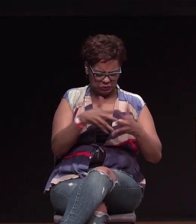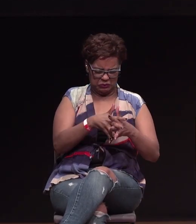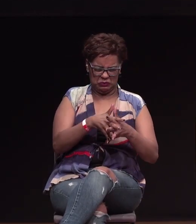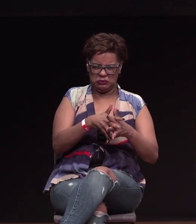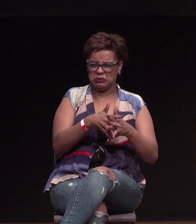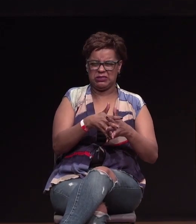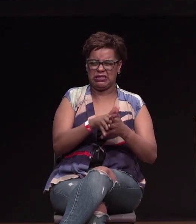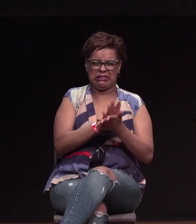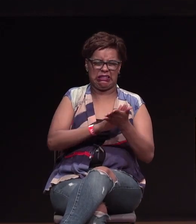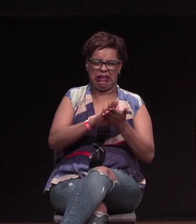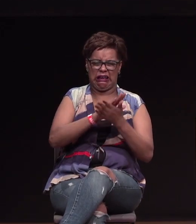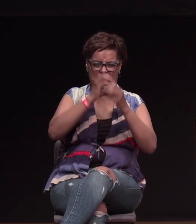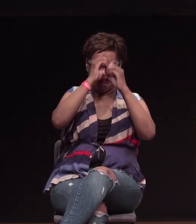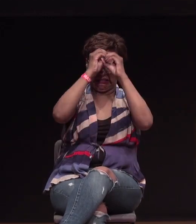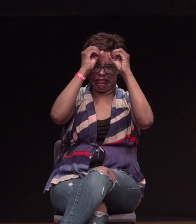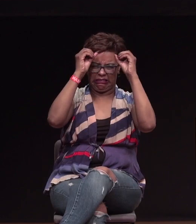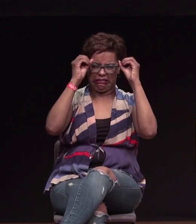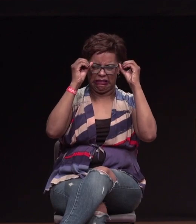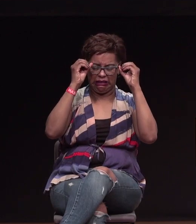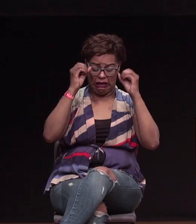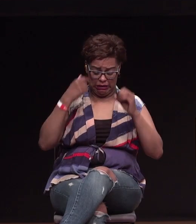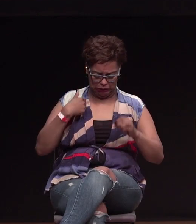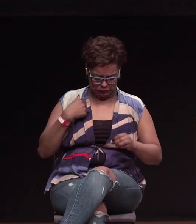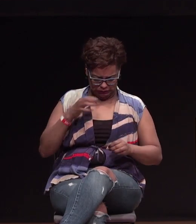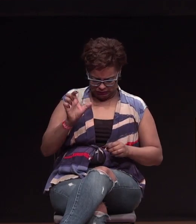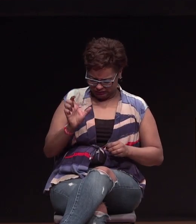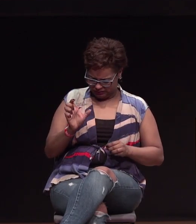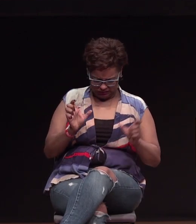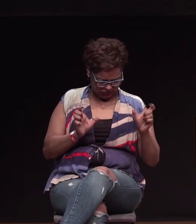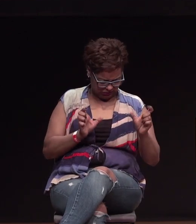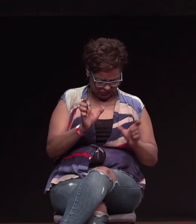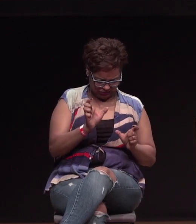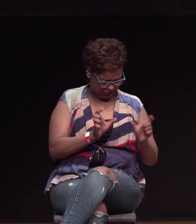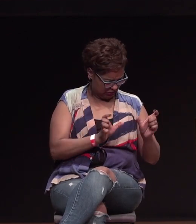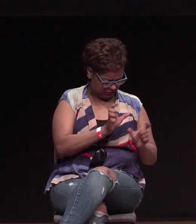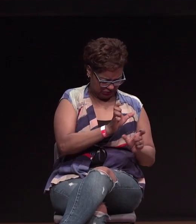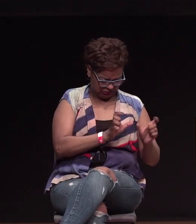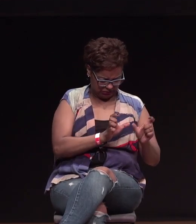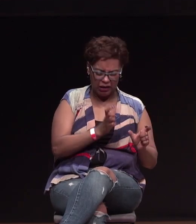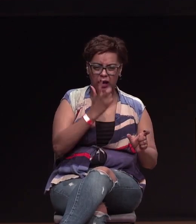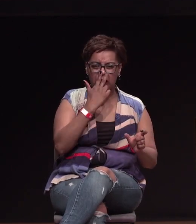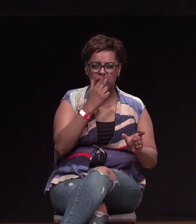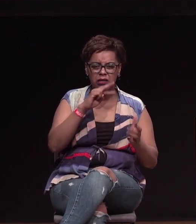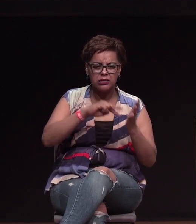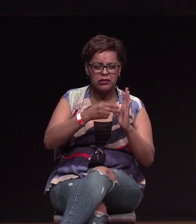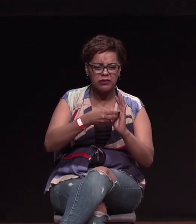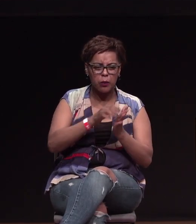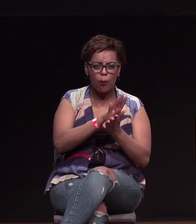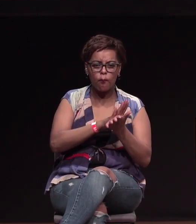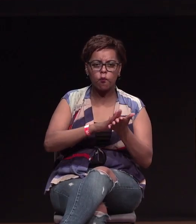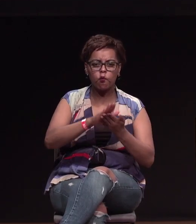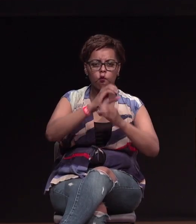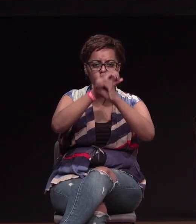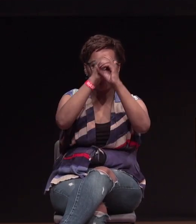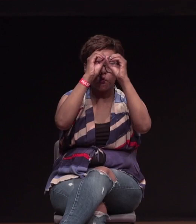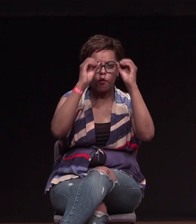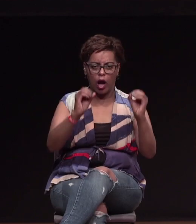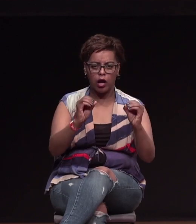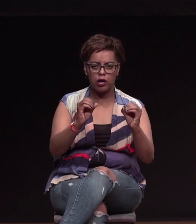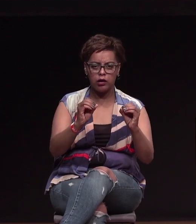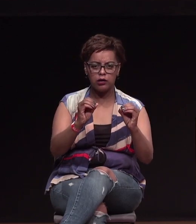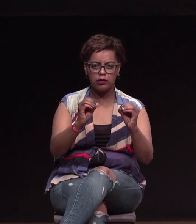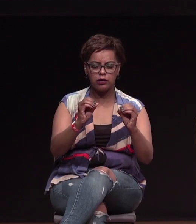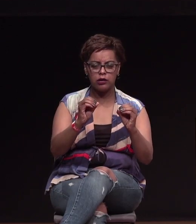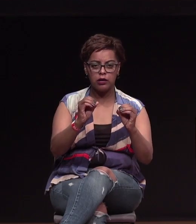absolutamente nada. E aí eu peguei cada uma e fui falando sobre o nada. que aquelas palavras diziam. E